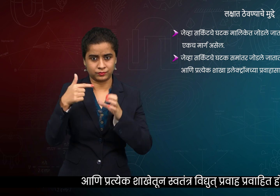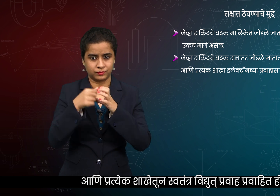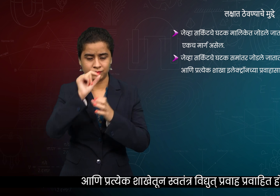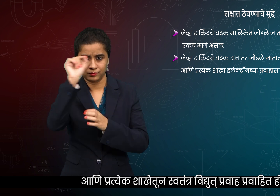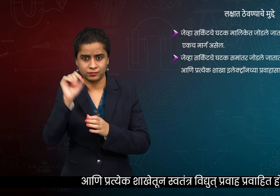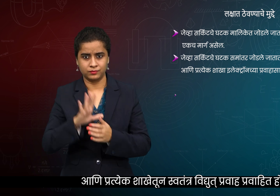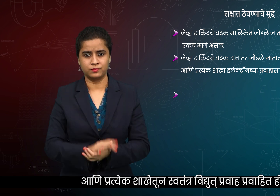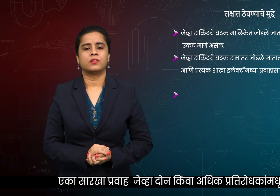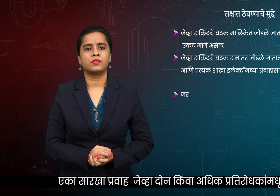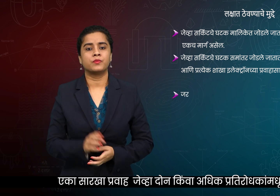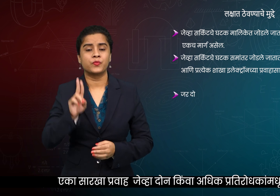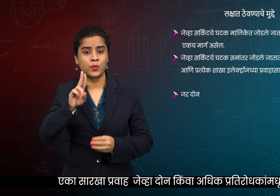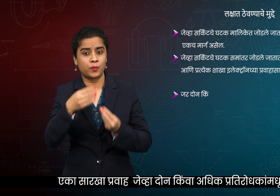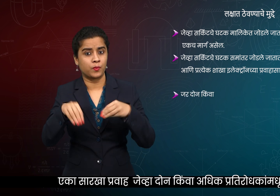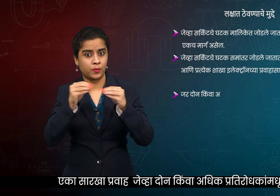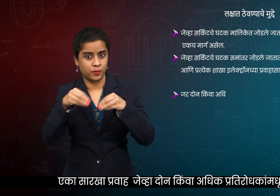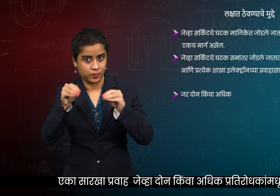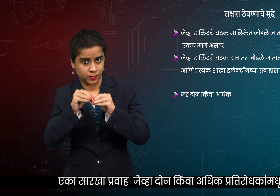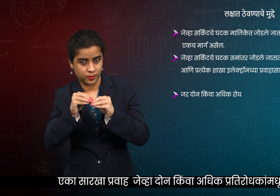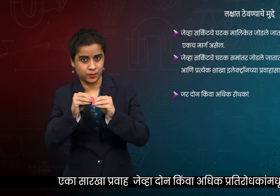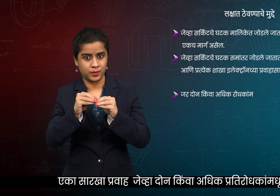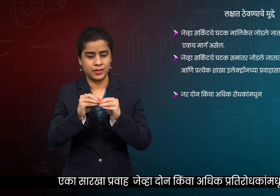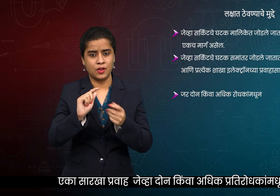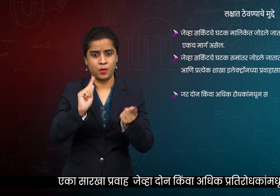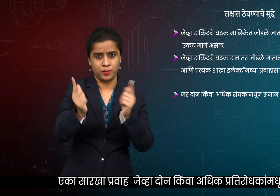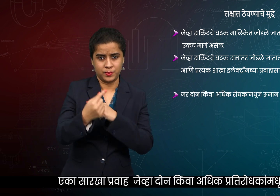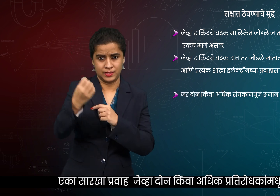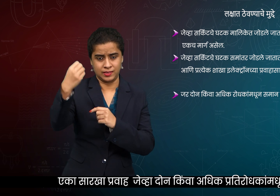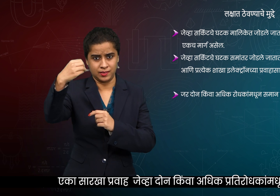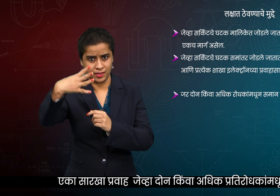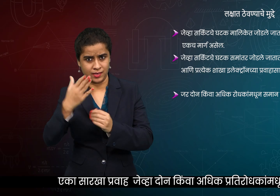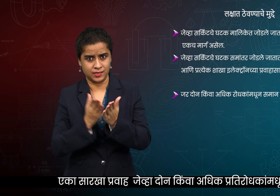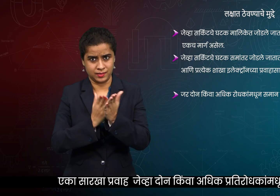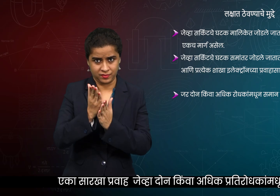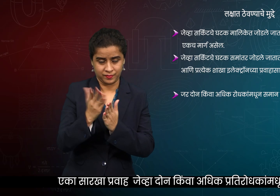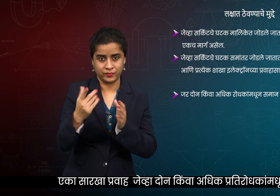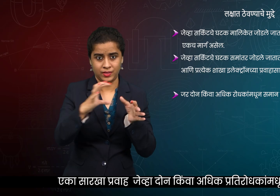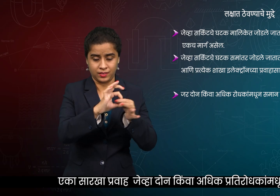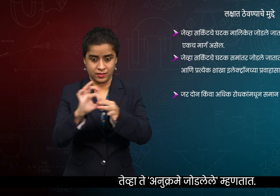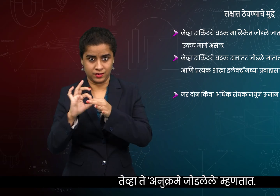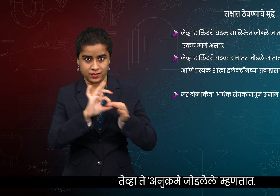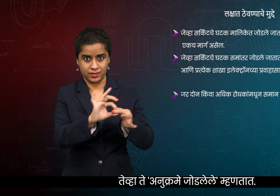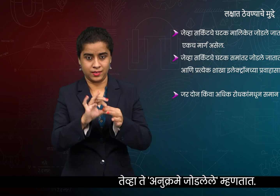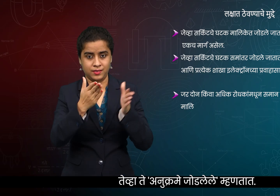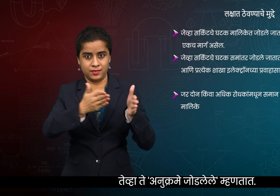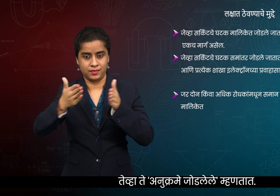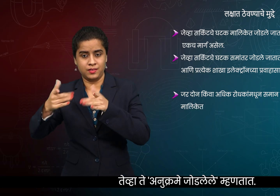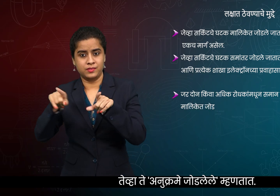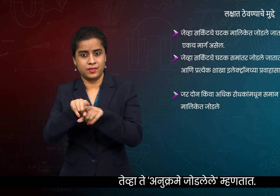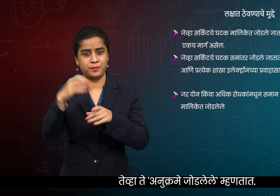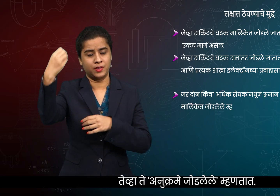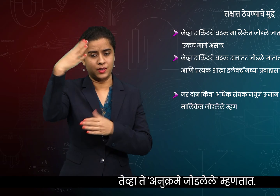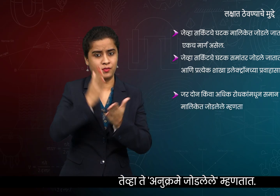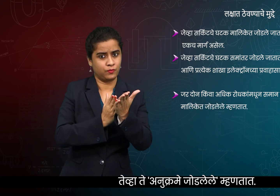होतो. एकसारखा प्रवाह जेव्हा 2 किंवा अधिक प्रतिरोधकांमधून वाहतो तेव्हा ते अनुक्रमे